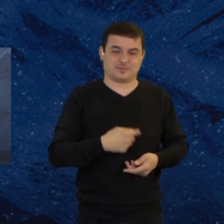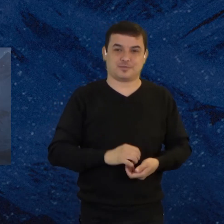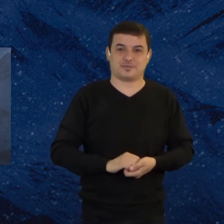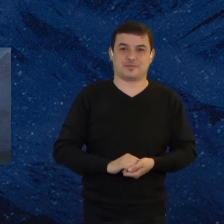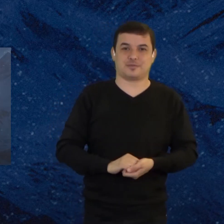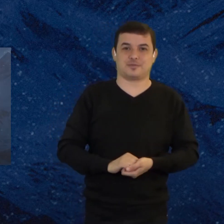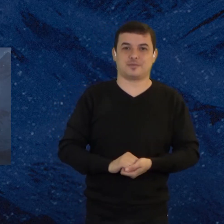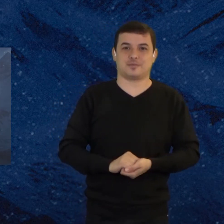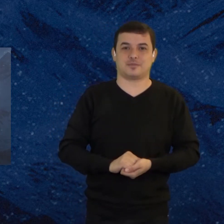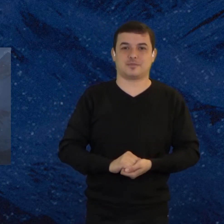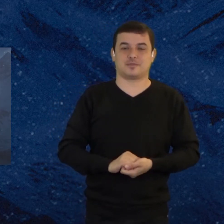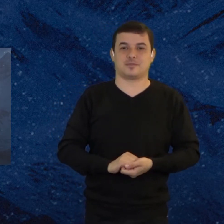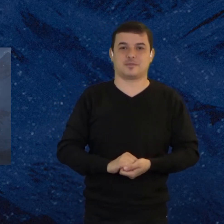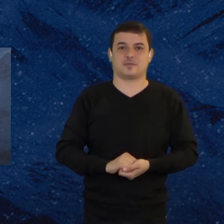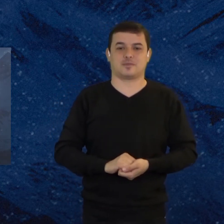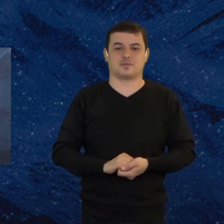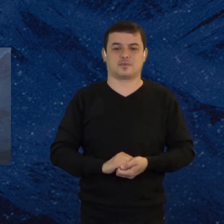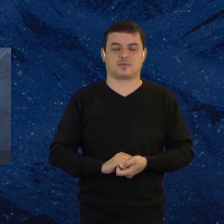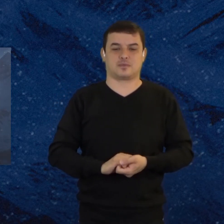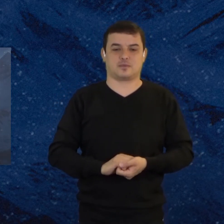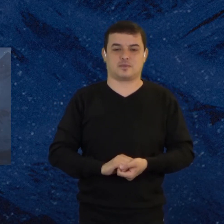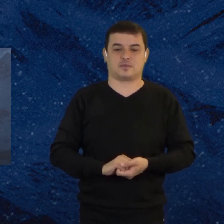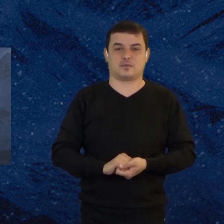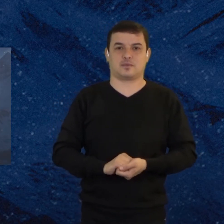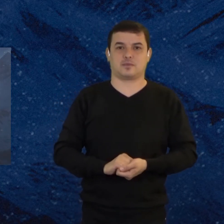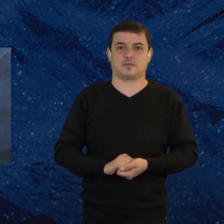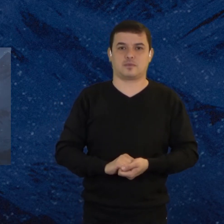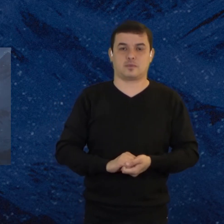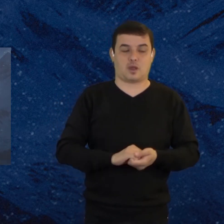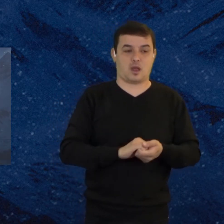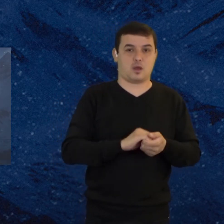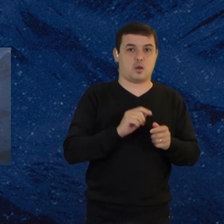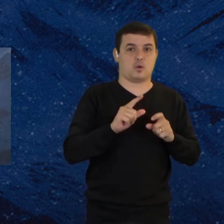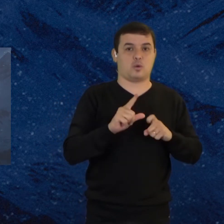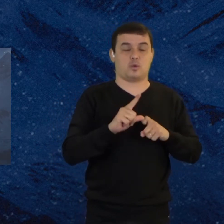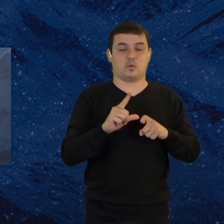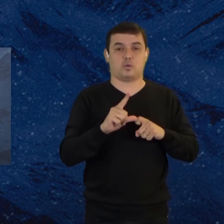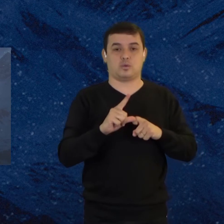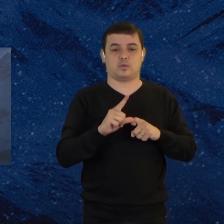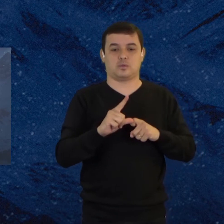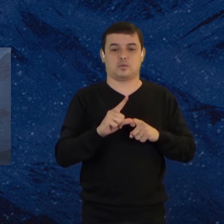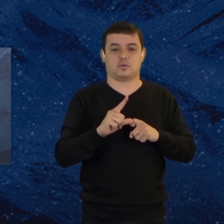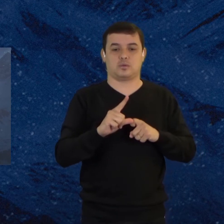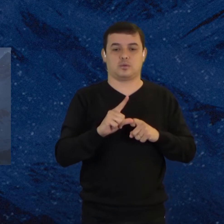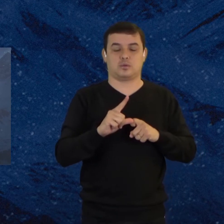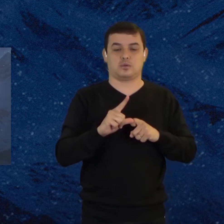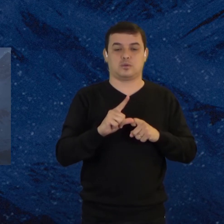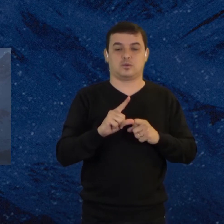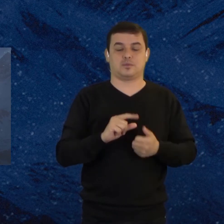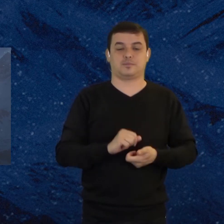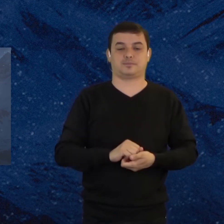menor. Não é? Lá em Lucas, perdão,